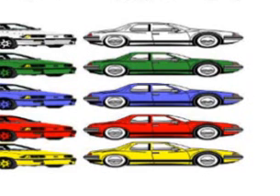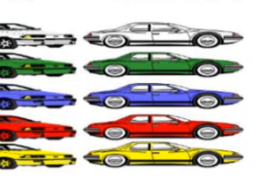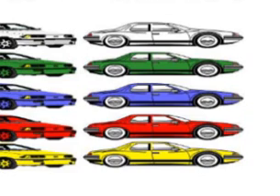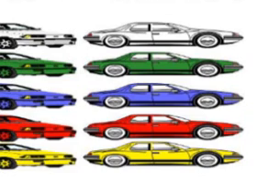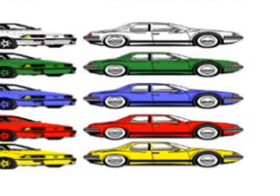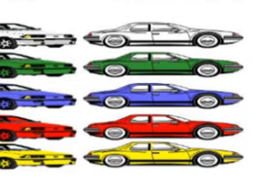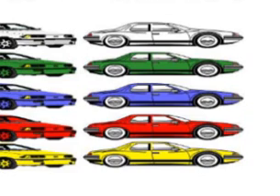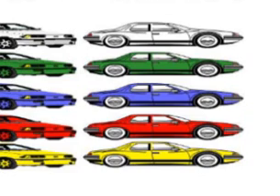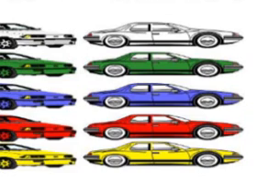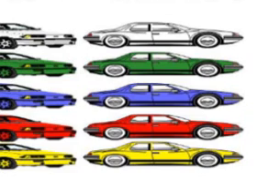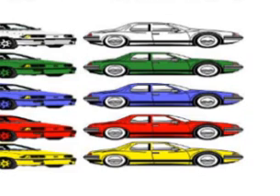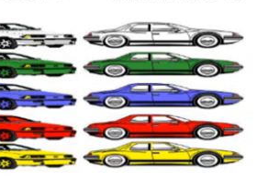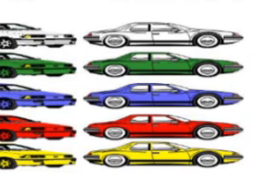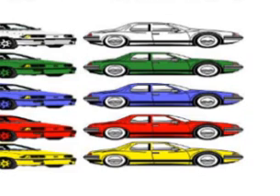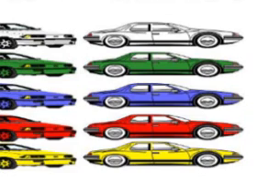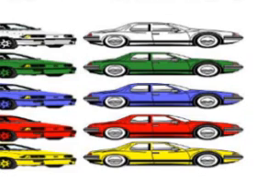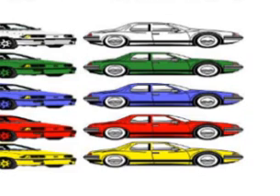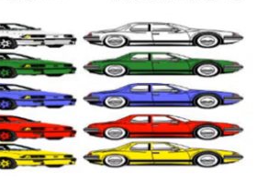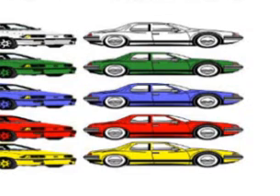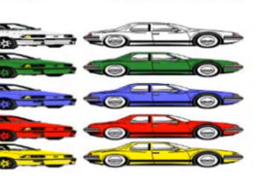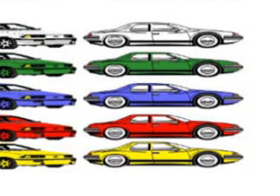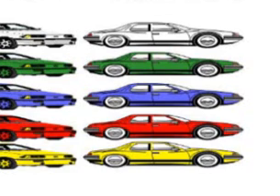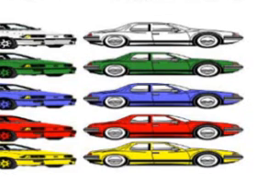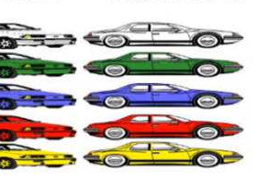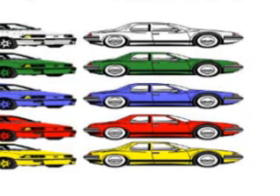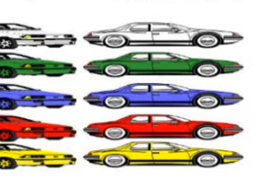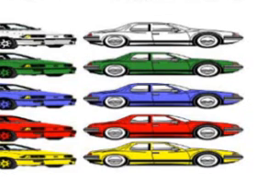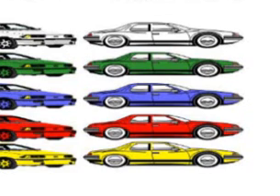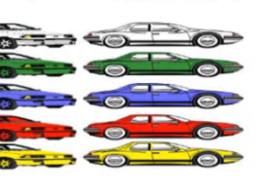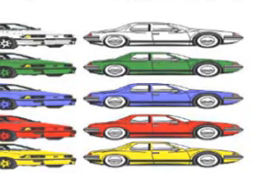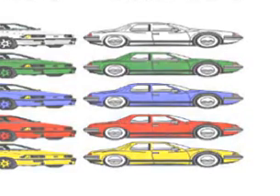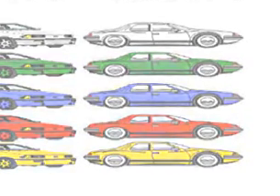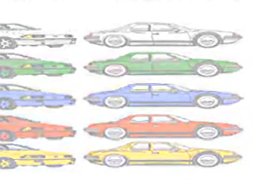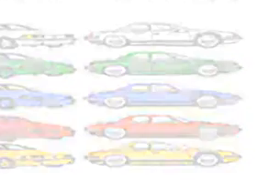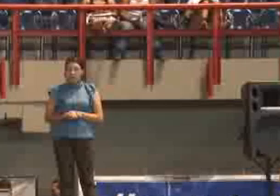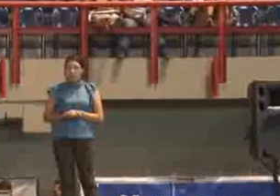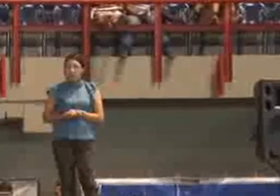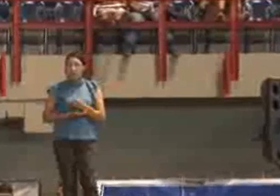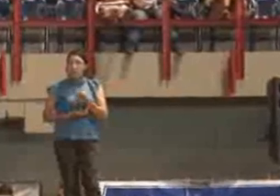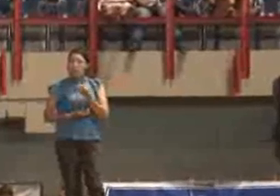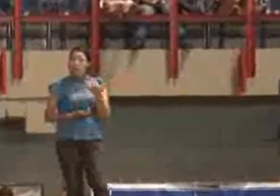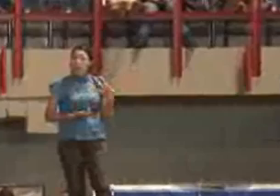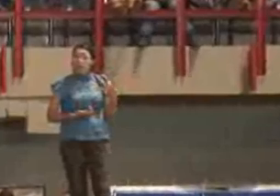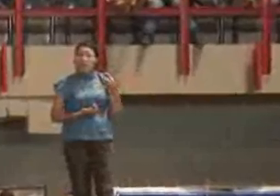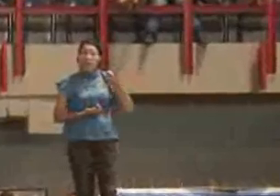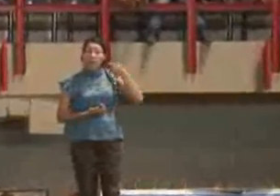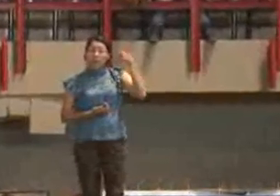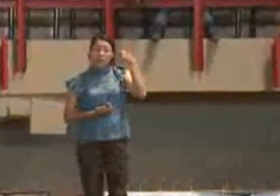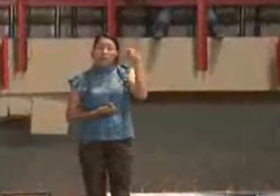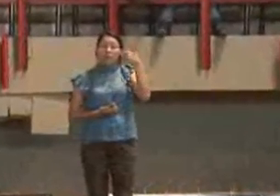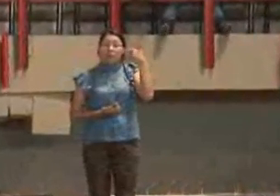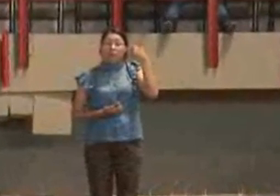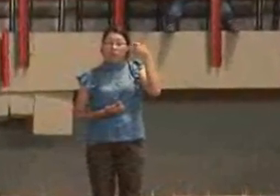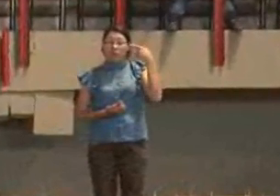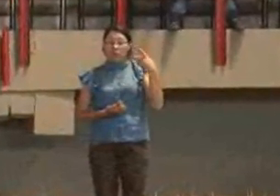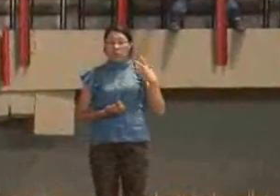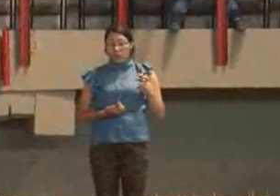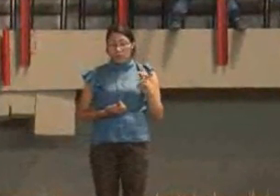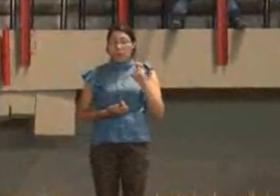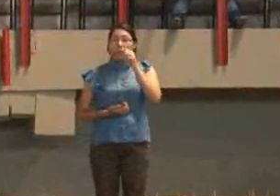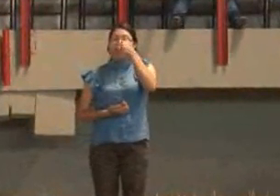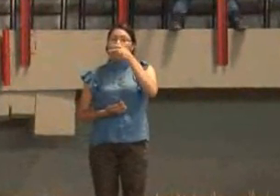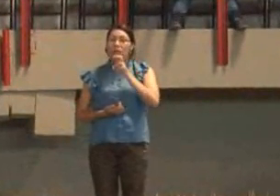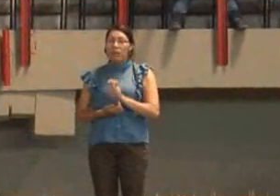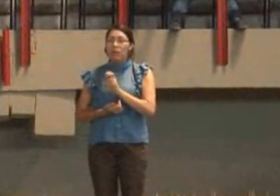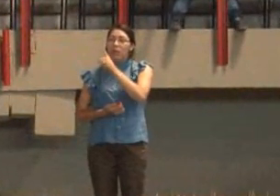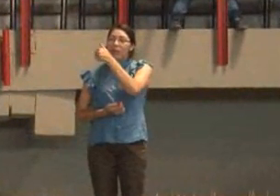ao todo a gente tem? Só nessa primeira linha, só nessa primeira coluna tem quantas opções? 5. Aqui tem mais 5 e aqui tem mais